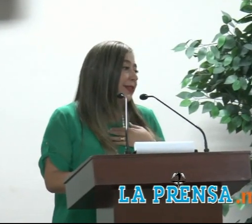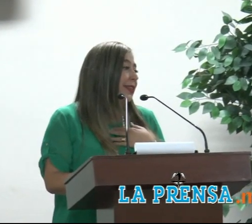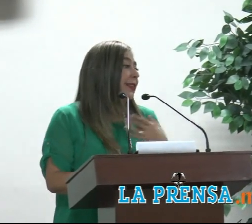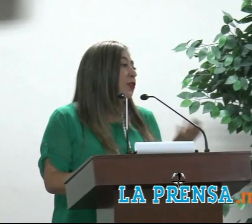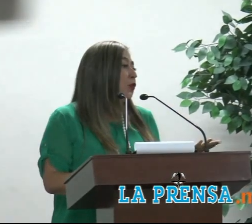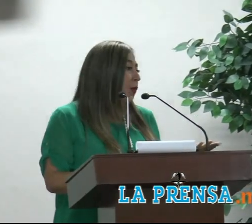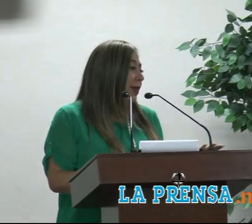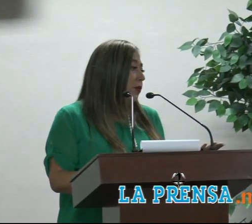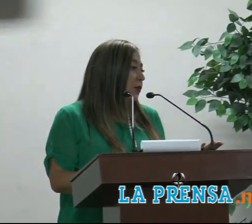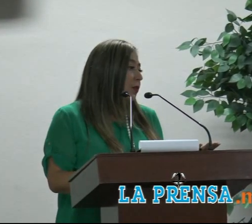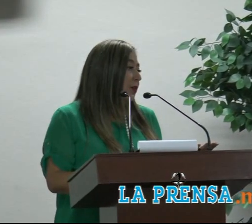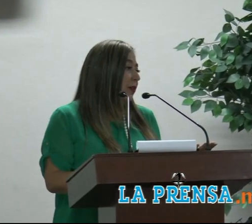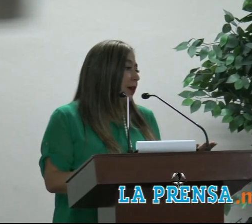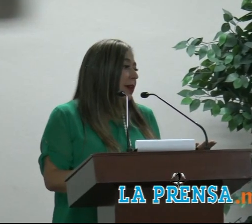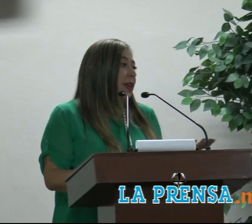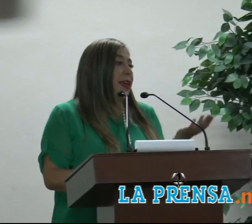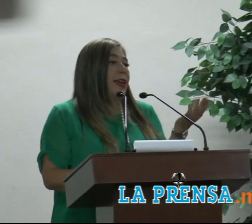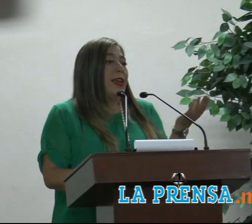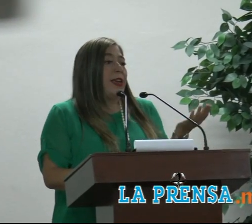que representa son sueños.